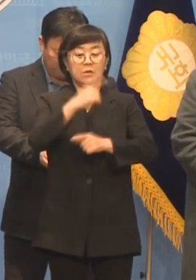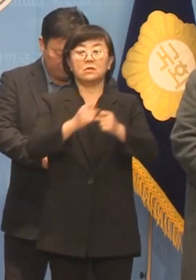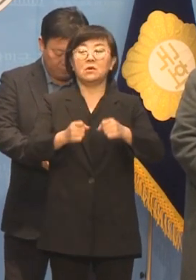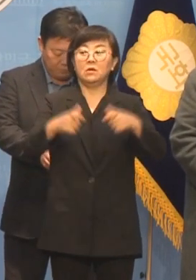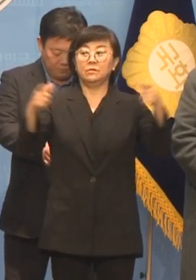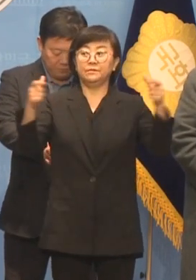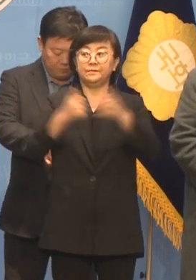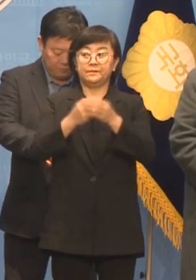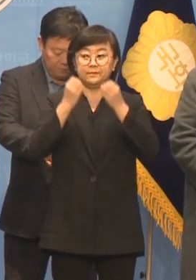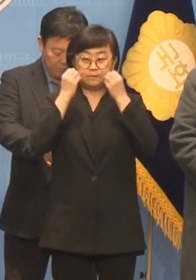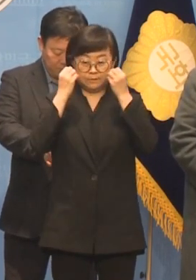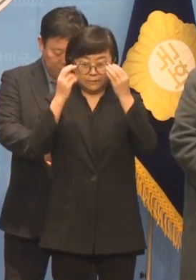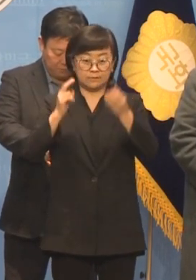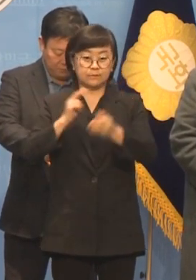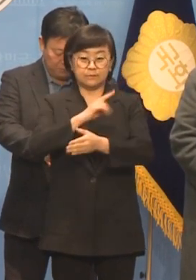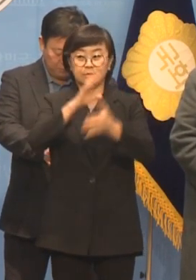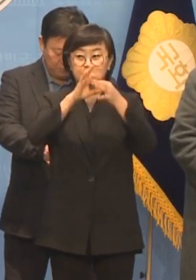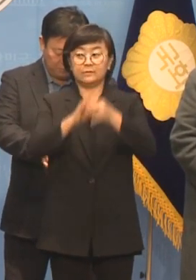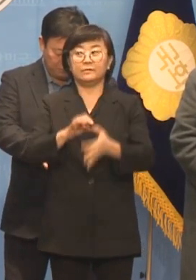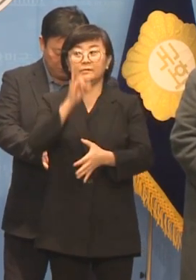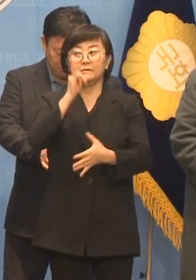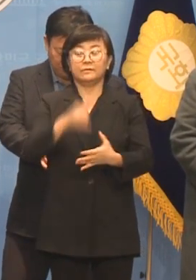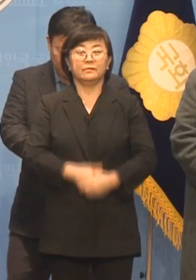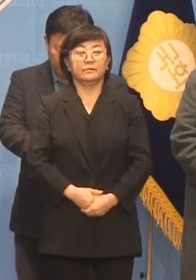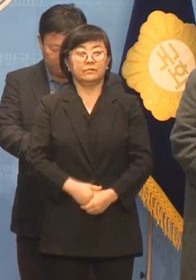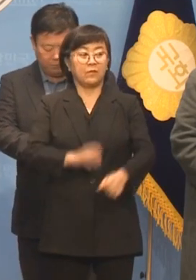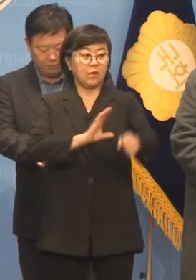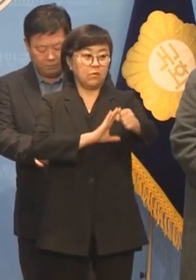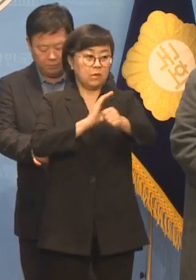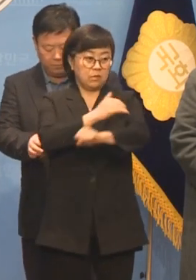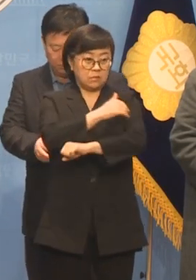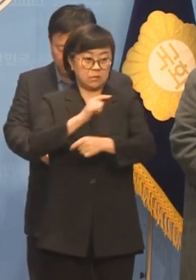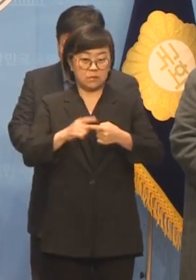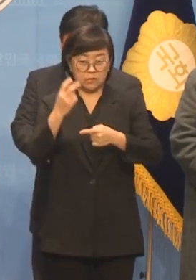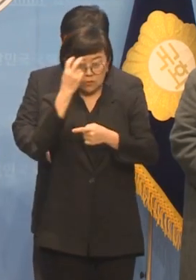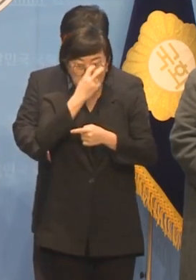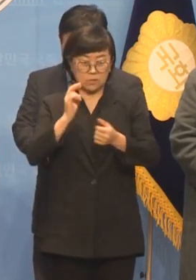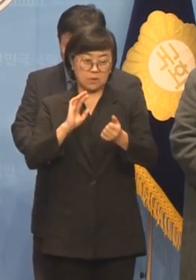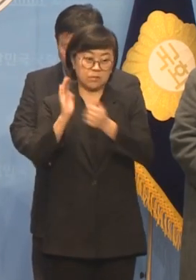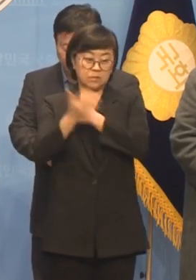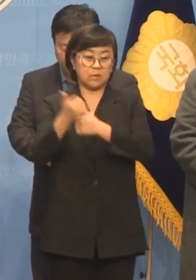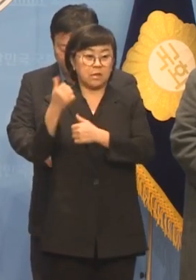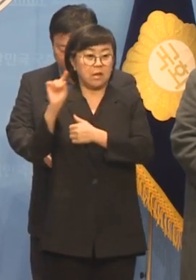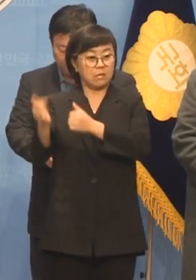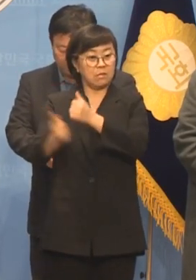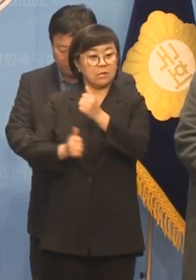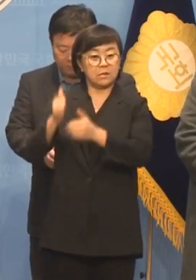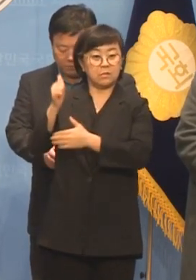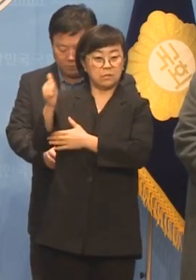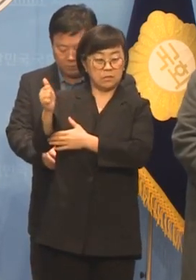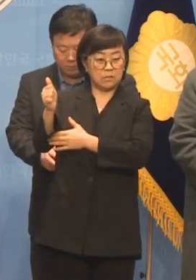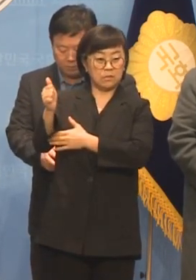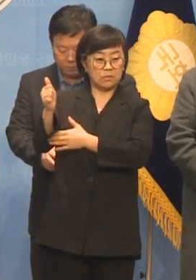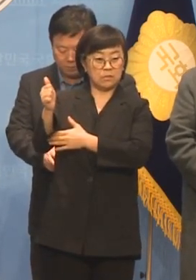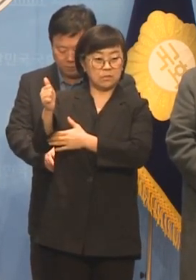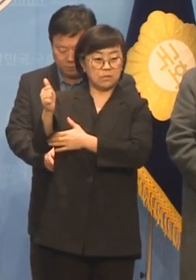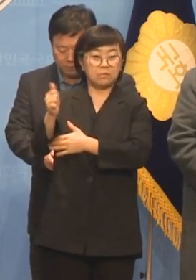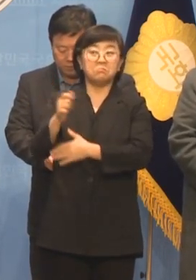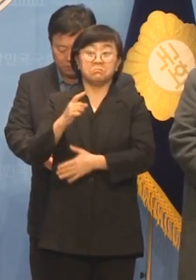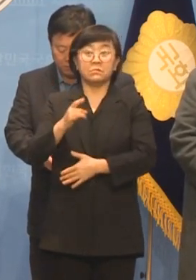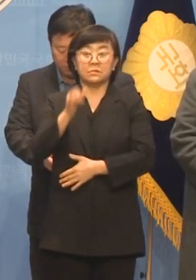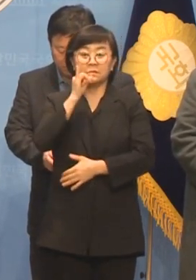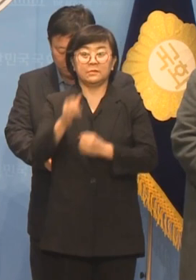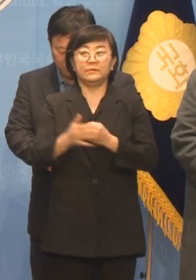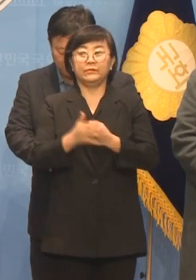커지고 새로운 의혹이 계속 나오고 있습니다. 권력자 수사 비호는 한동훈 비대위원장에게도